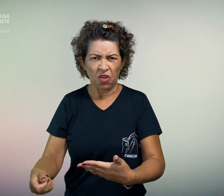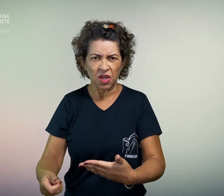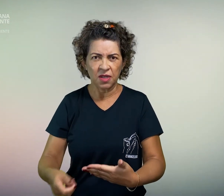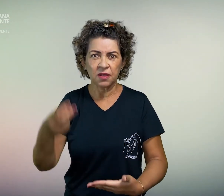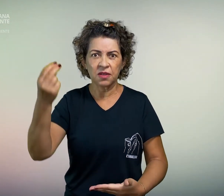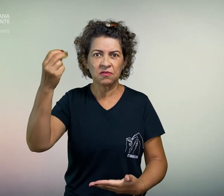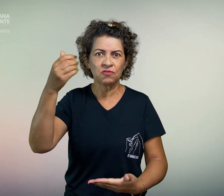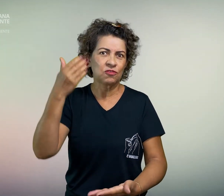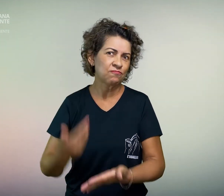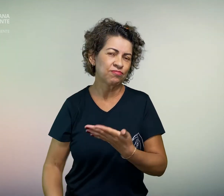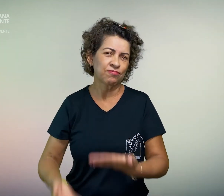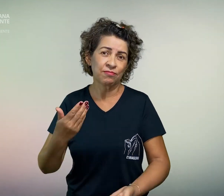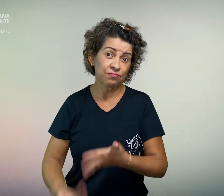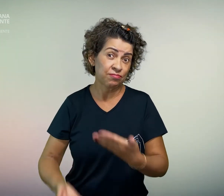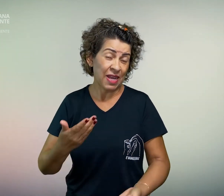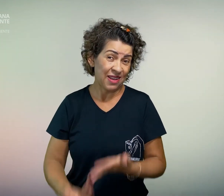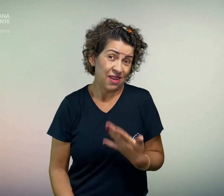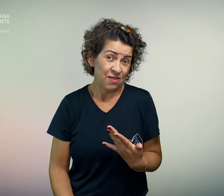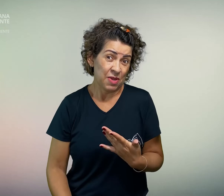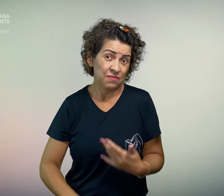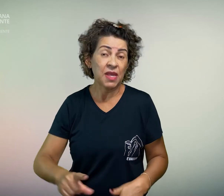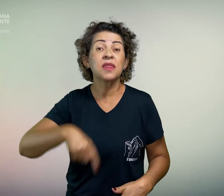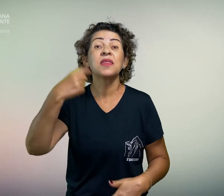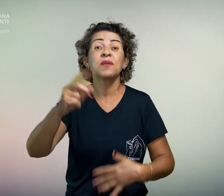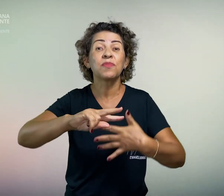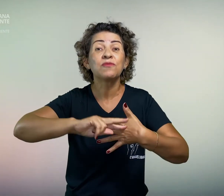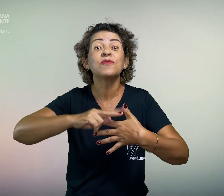pobreza e talvez violência para a sua família.